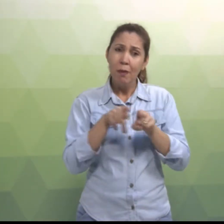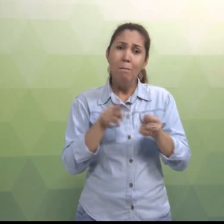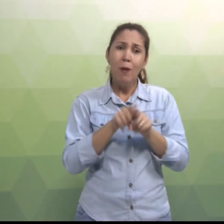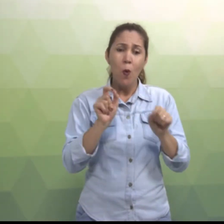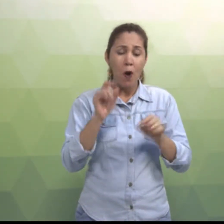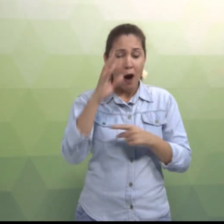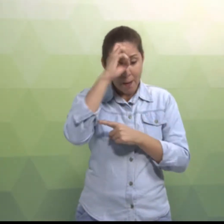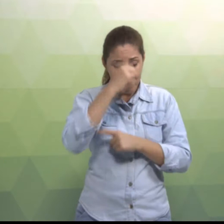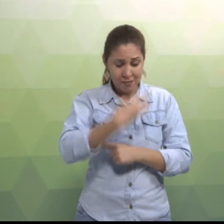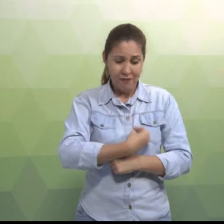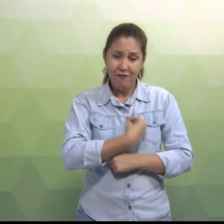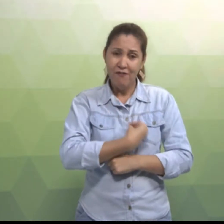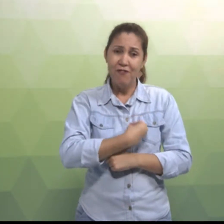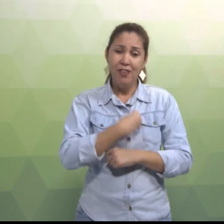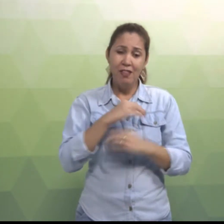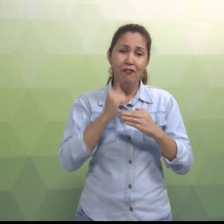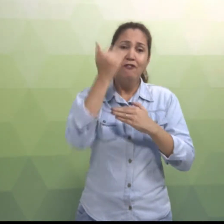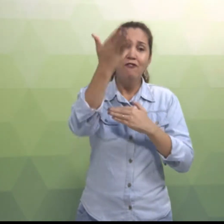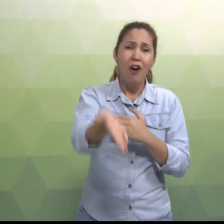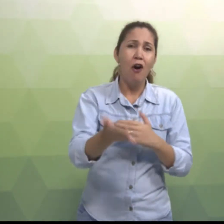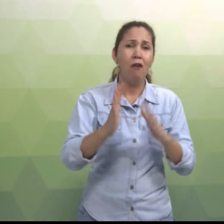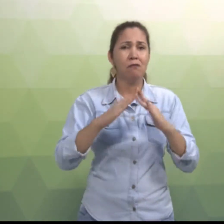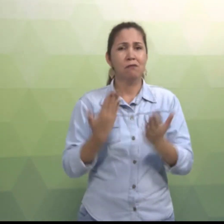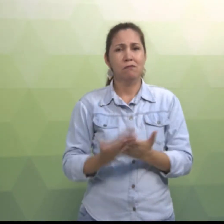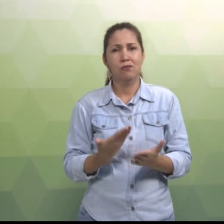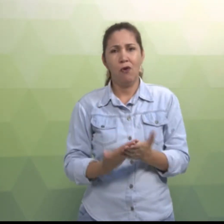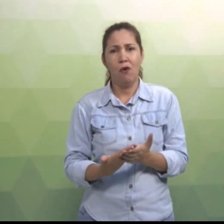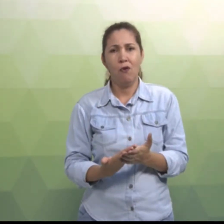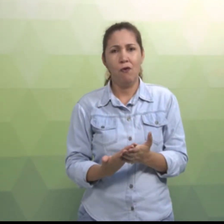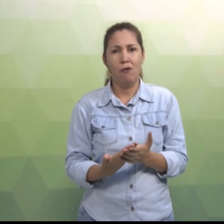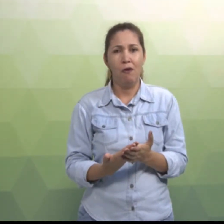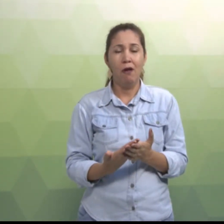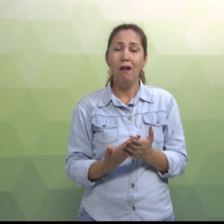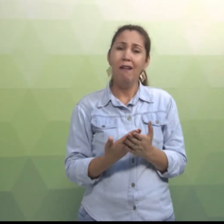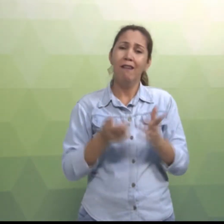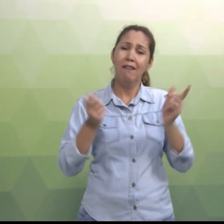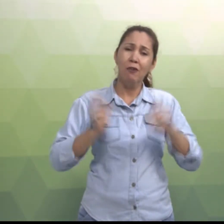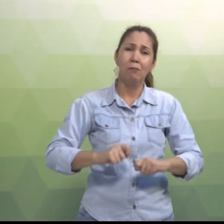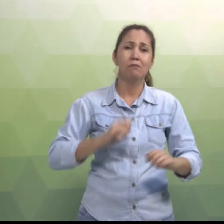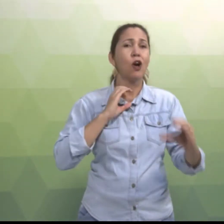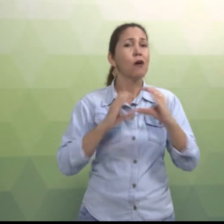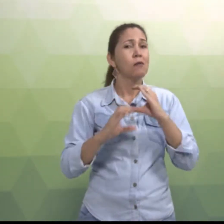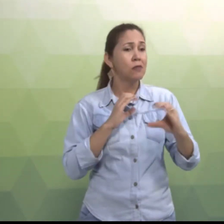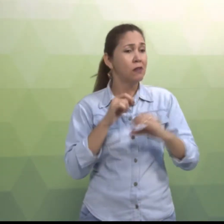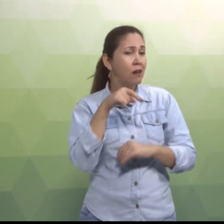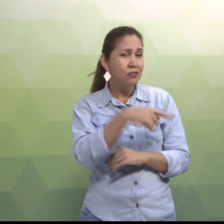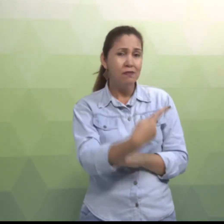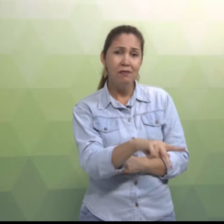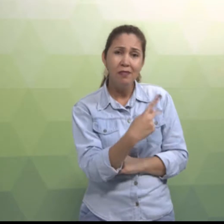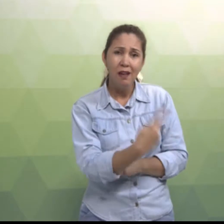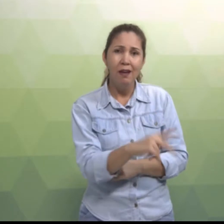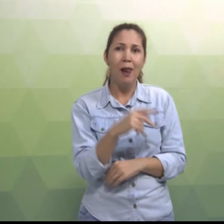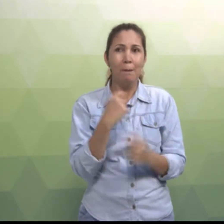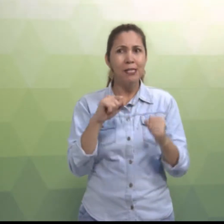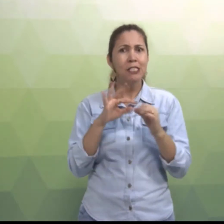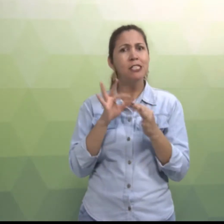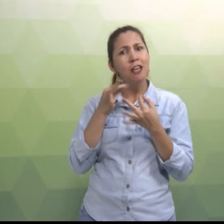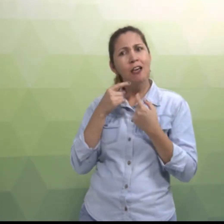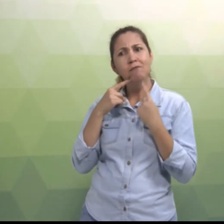com língua de sinais, com a Libras, para que elas possam aprender a viver fora da escola. Então, é necessário que ela